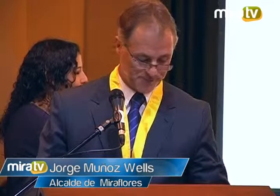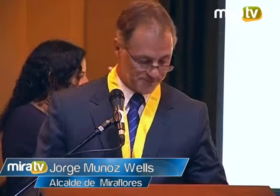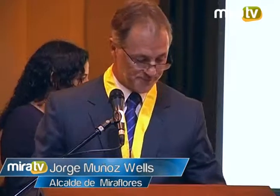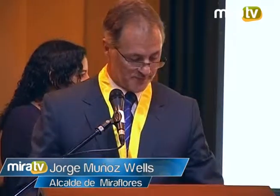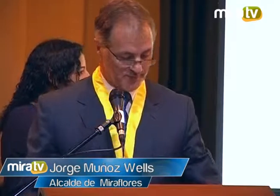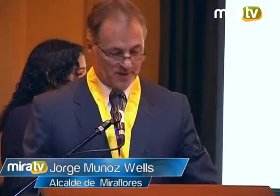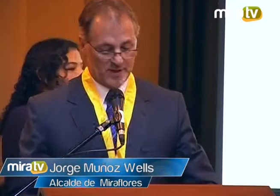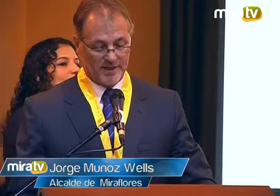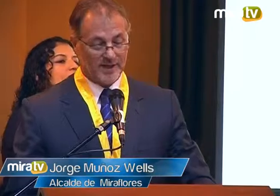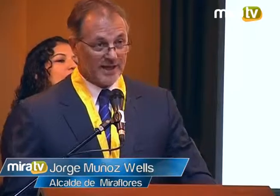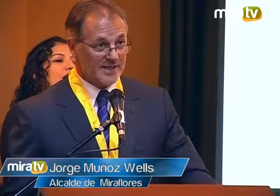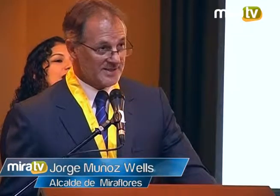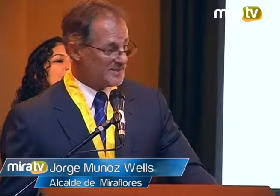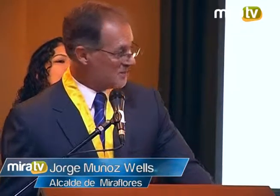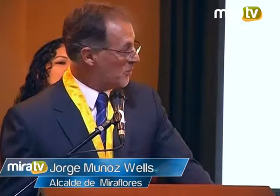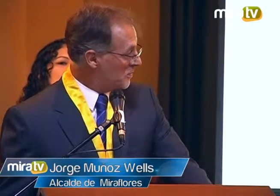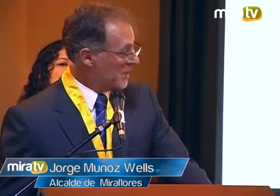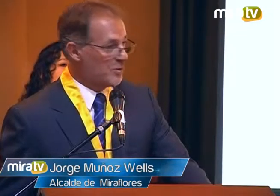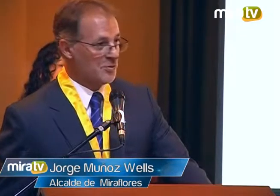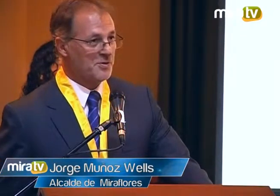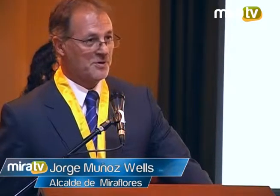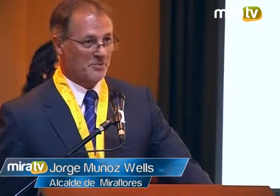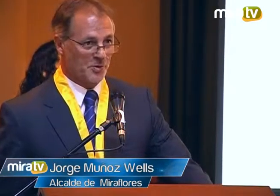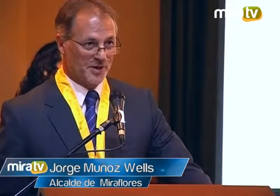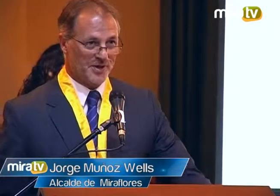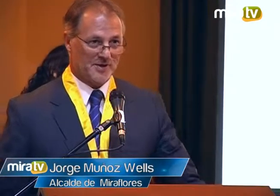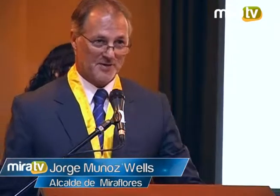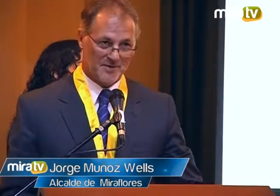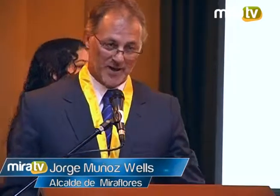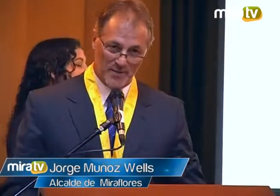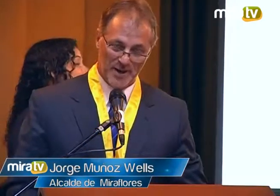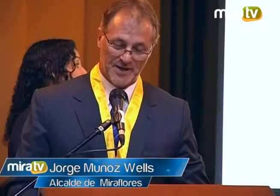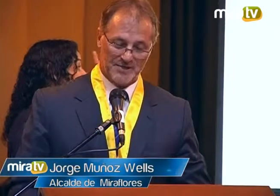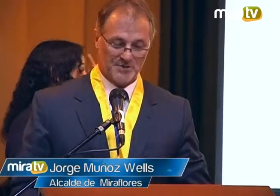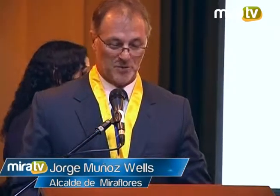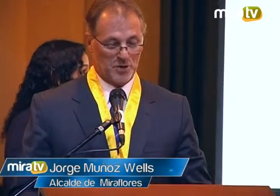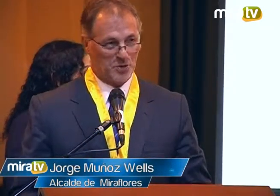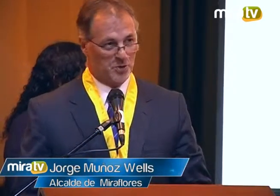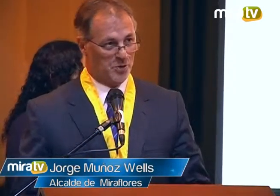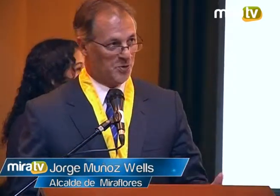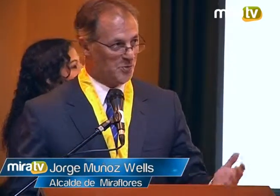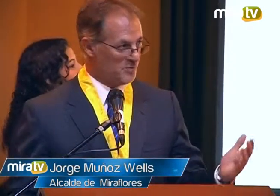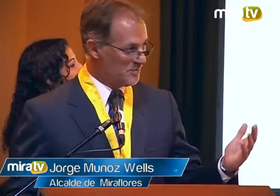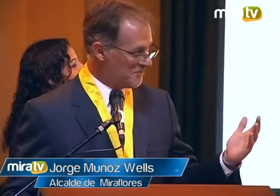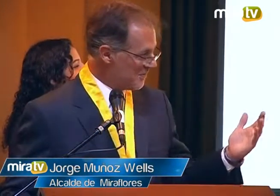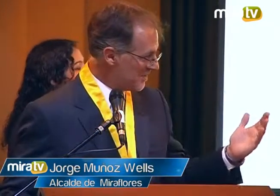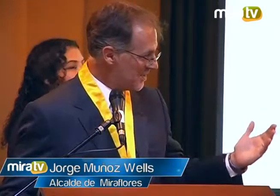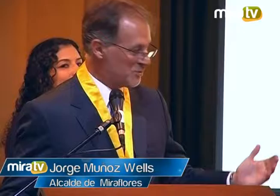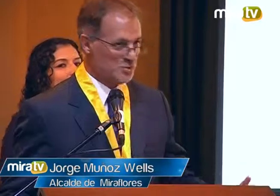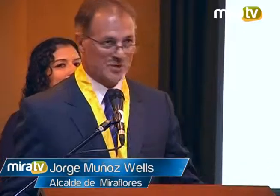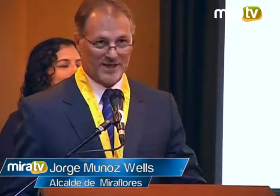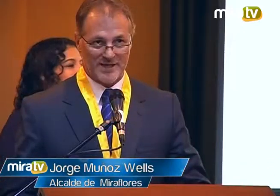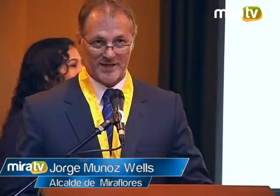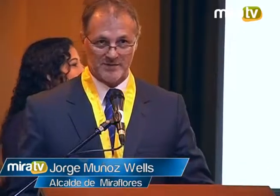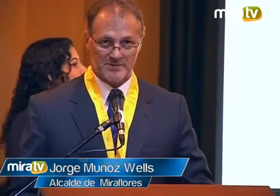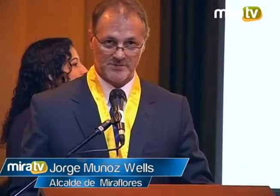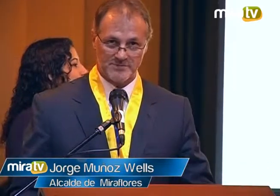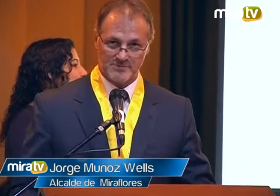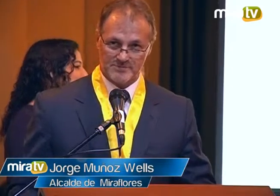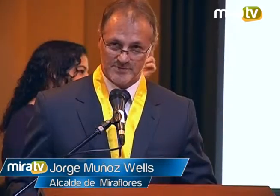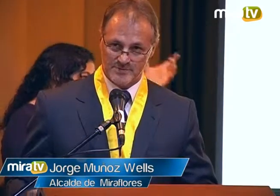todos. En realidad es complejo poder hablar cuando tenemos una